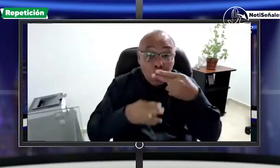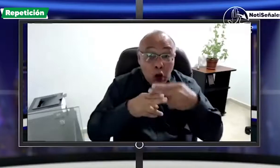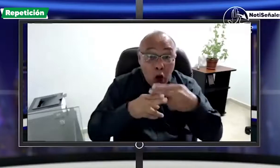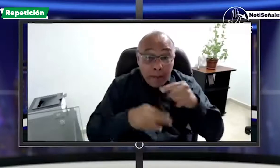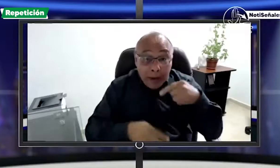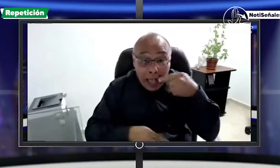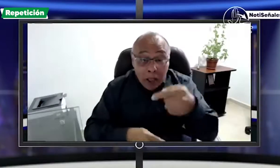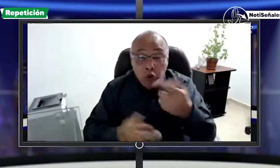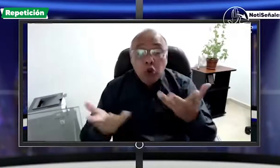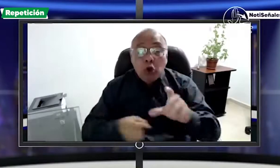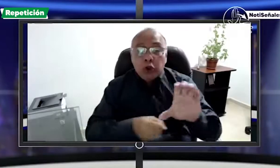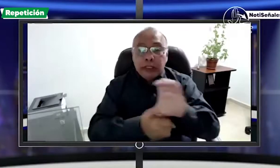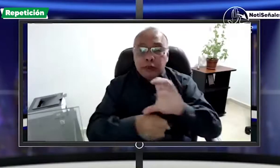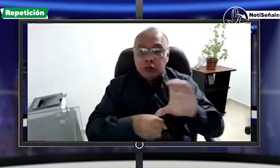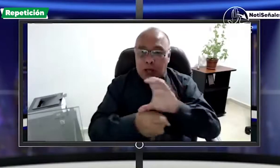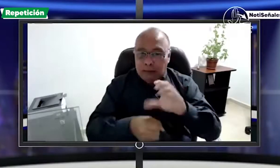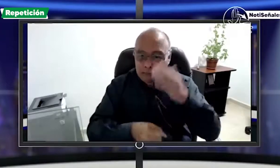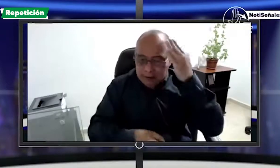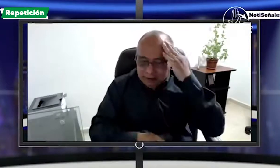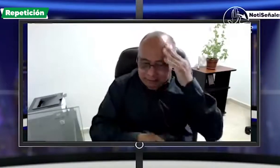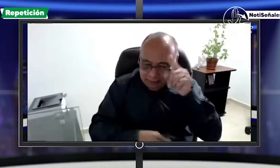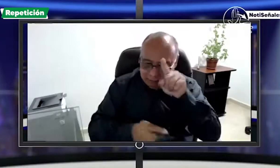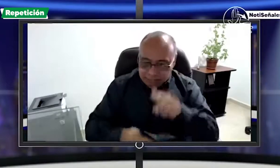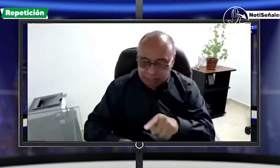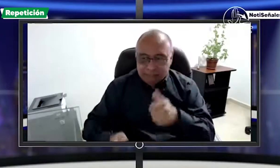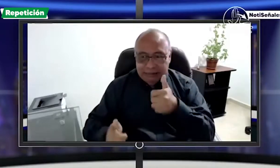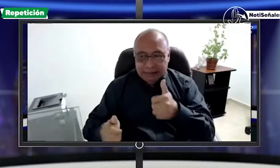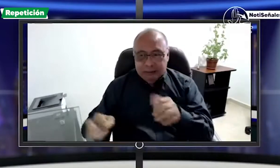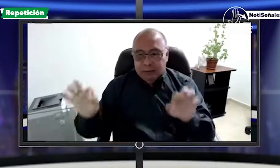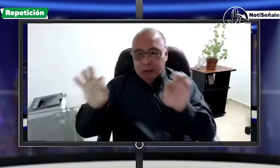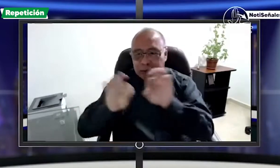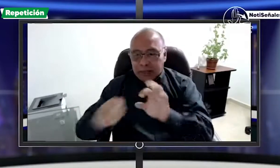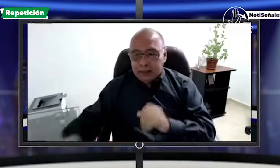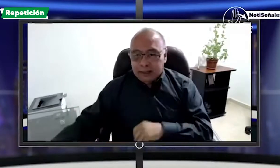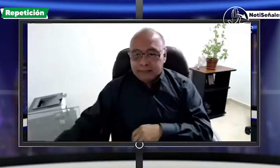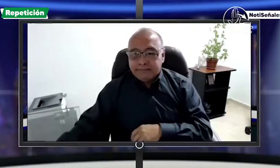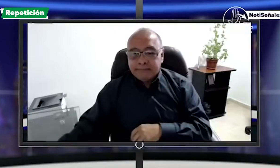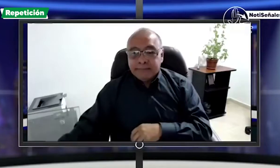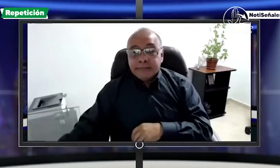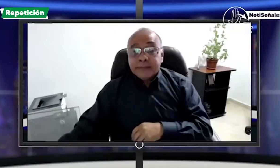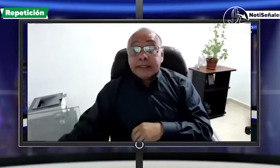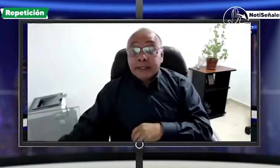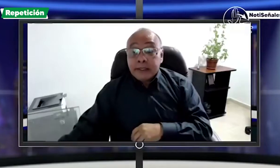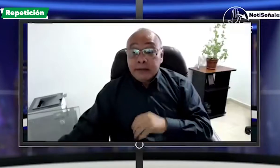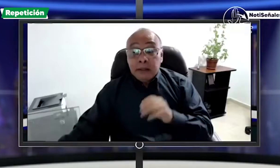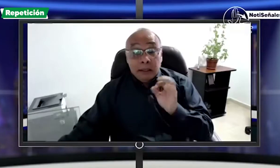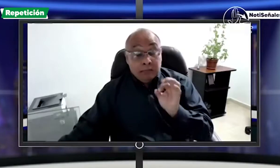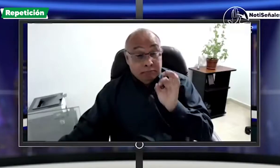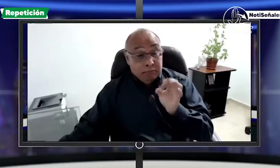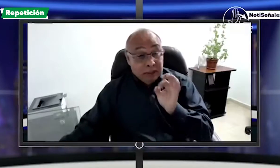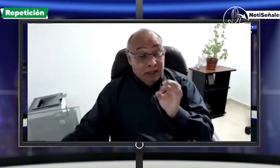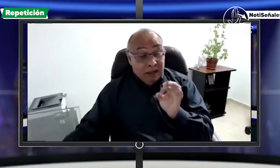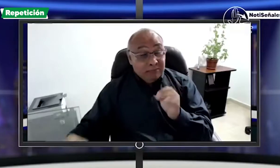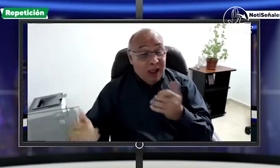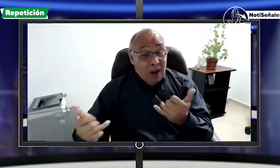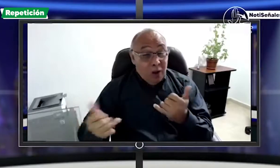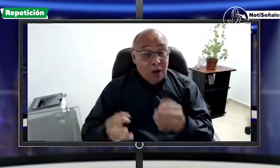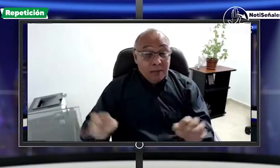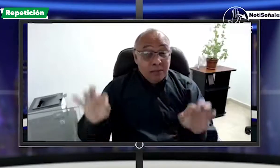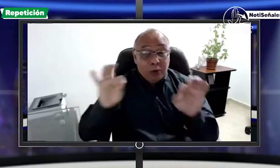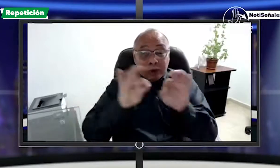Desde muchísimas Ciudades De nuestro país Déjenos en sus Comentarios Desde donde Nos están viendo Porque es sumamente Importante para